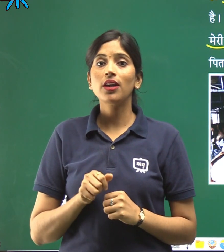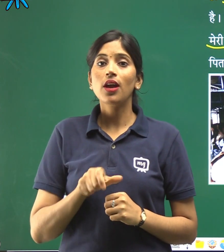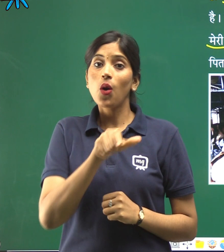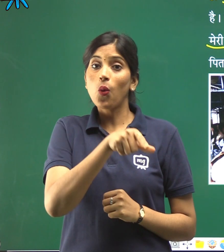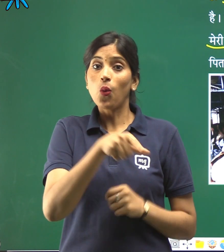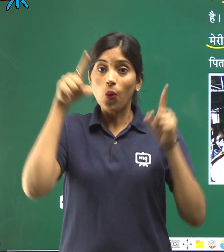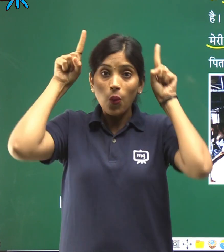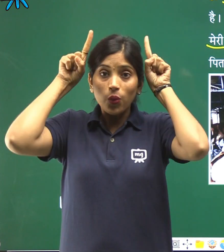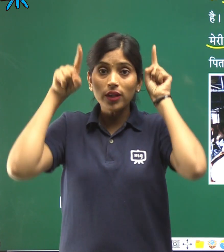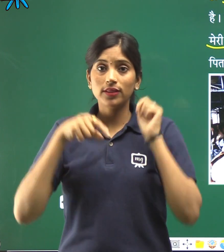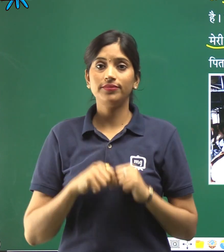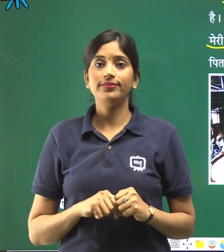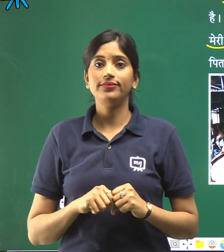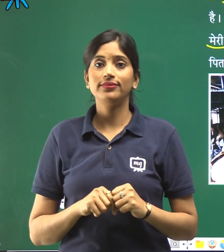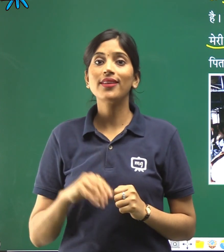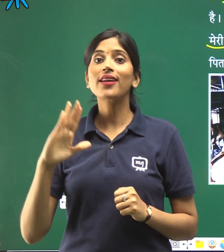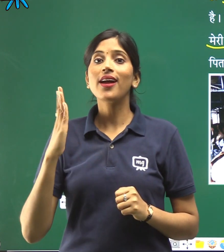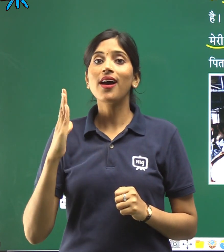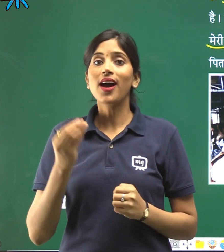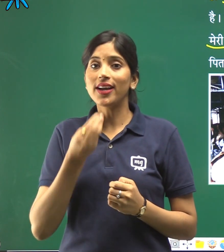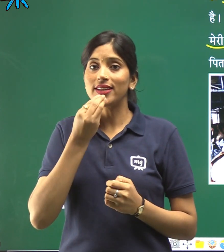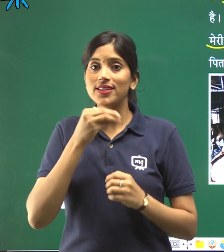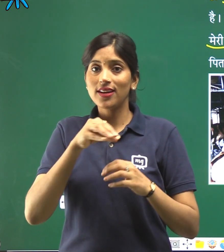उन्हें हरा चारा